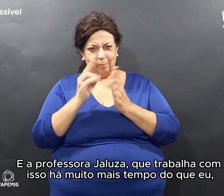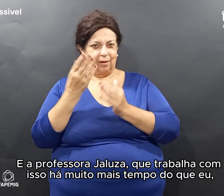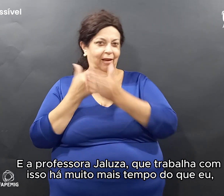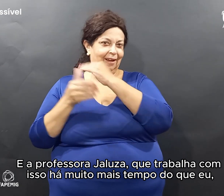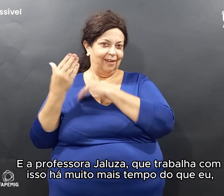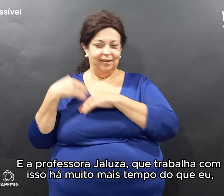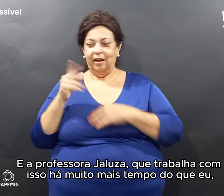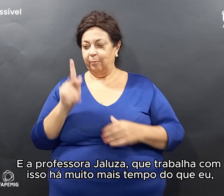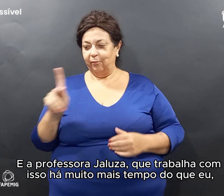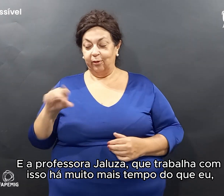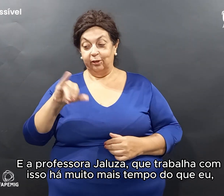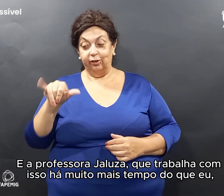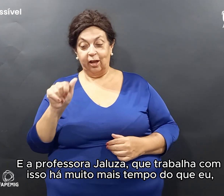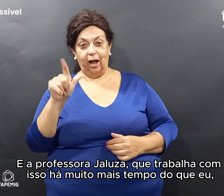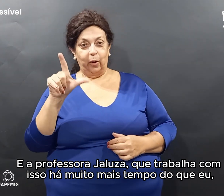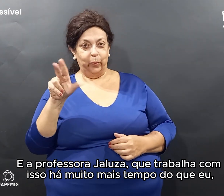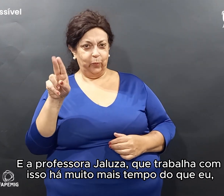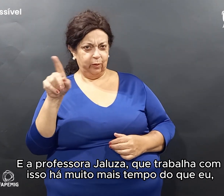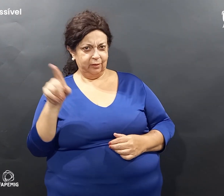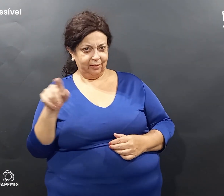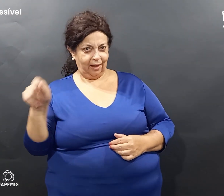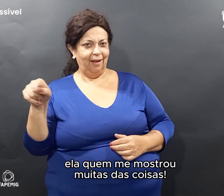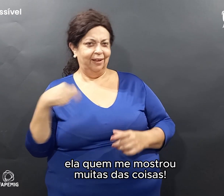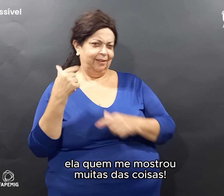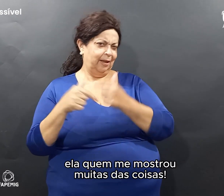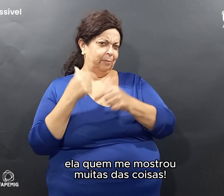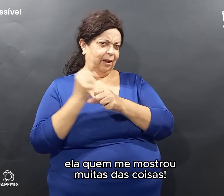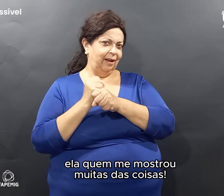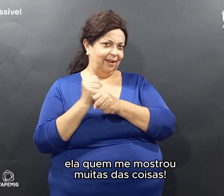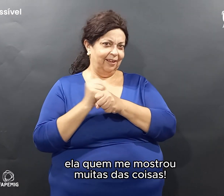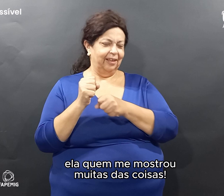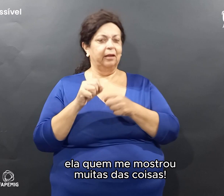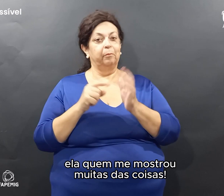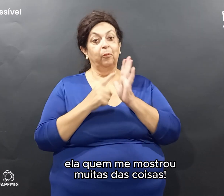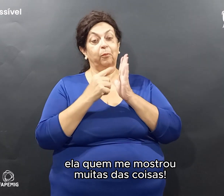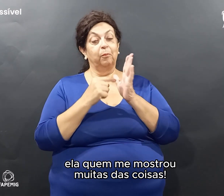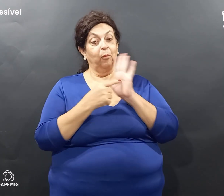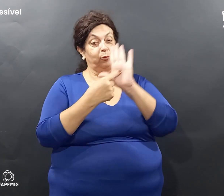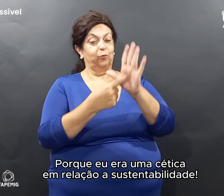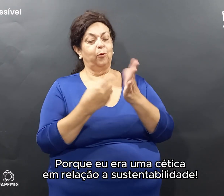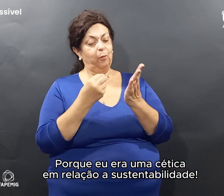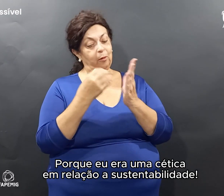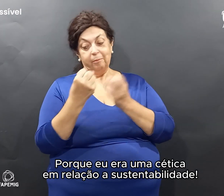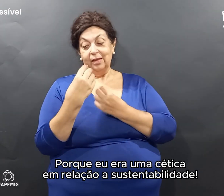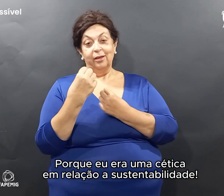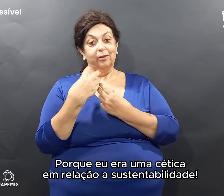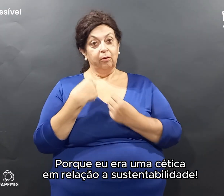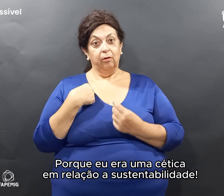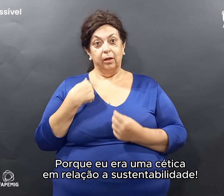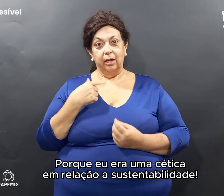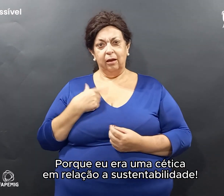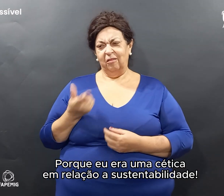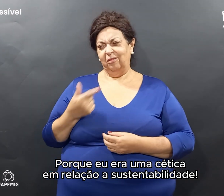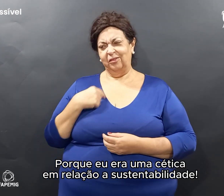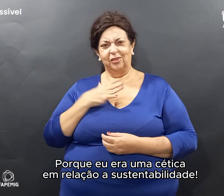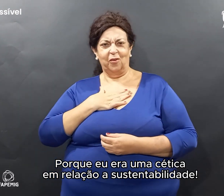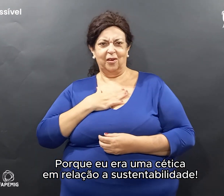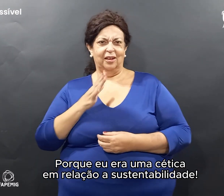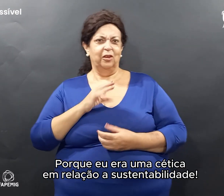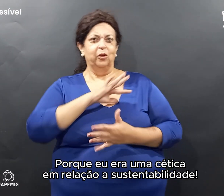que trabalha com isso há muito mais tempo do que eu, ela que me mostrou muito das coisas. Porque eu era uma cética em relação à sustentabilidade.